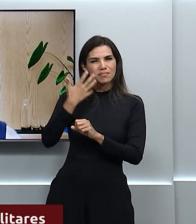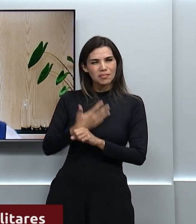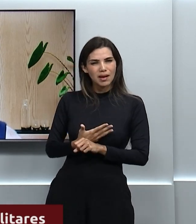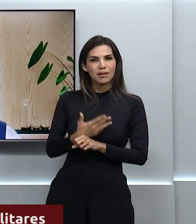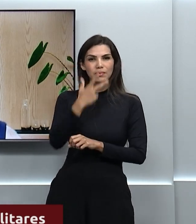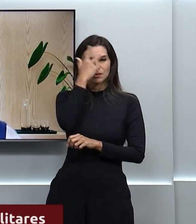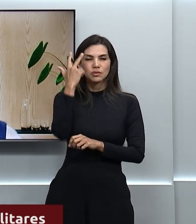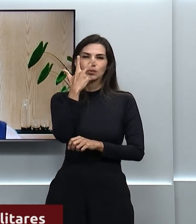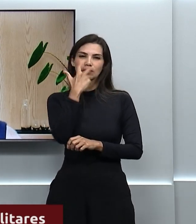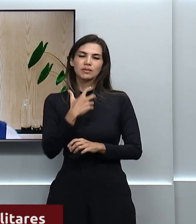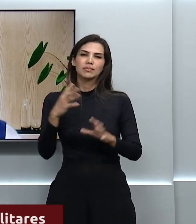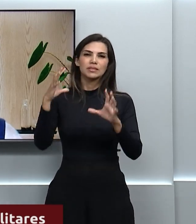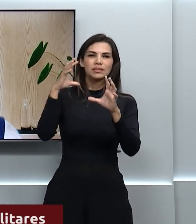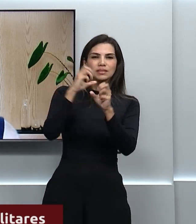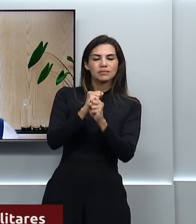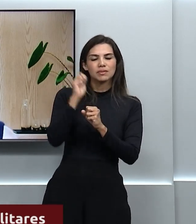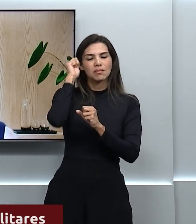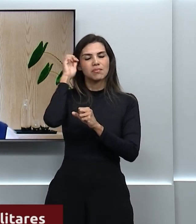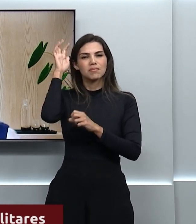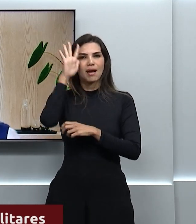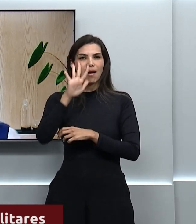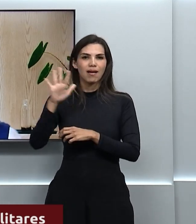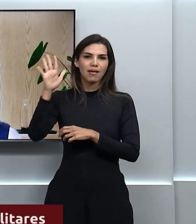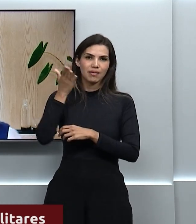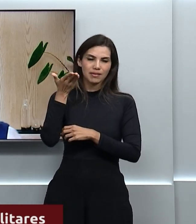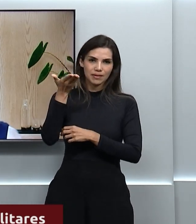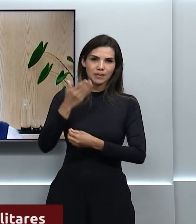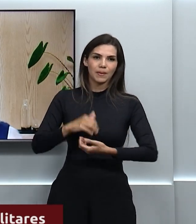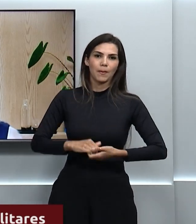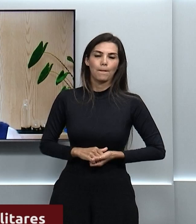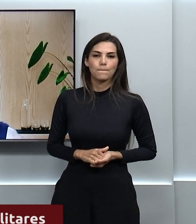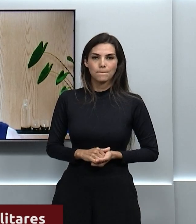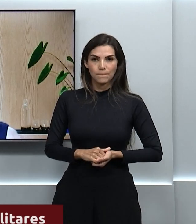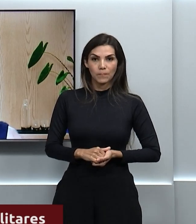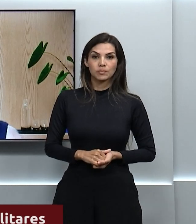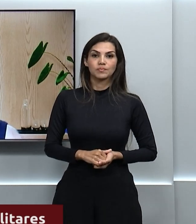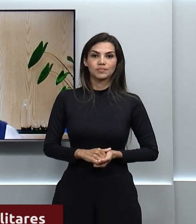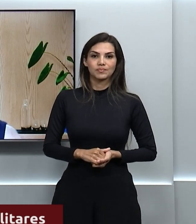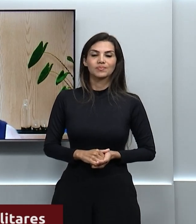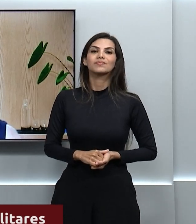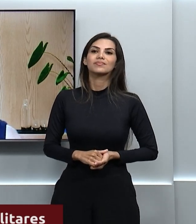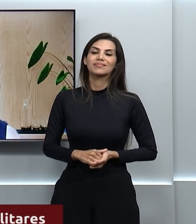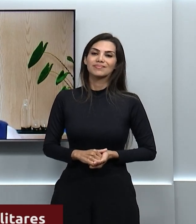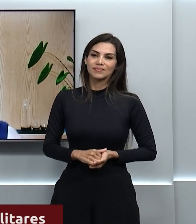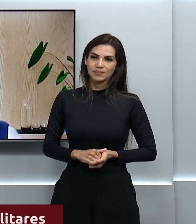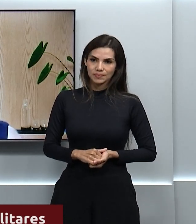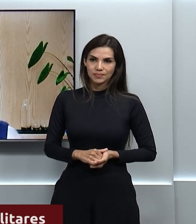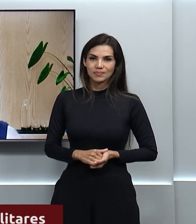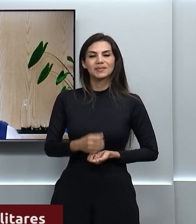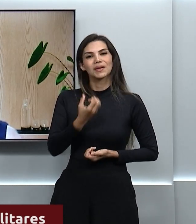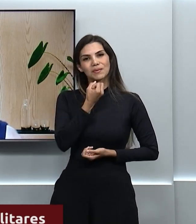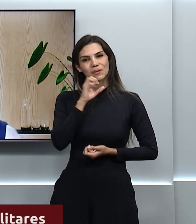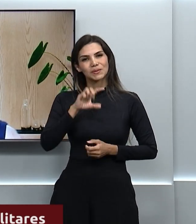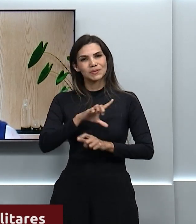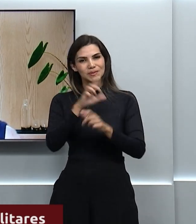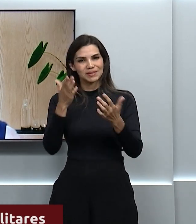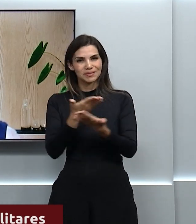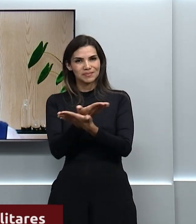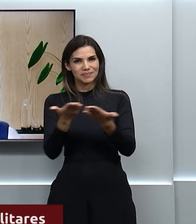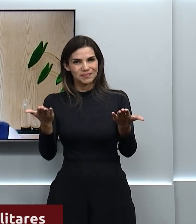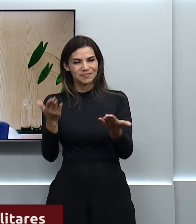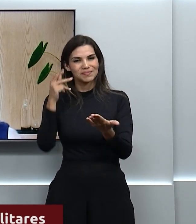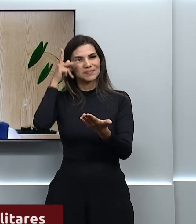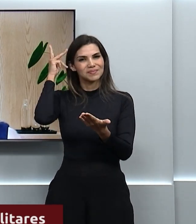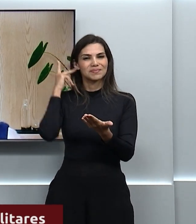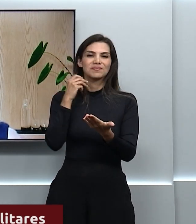nosso público cego e de baixa visão possa saber quem você é. Claro. Bom, primeiro, bom dia, né, Camila e